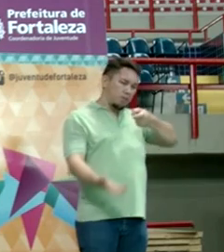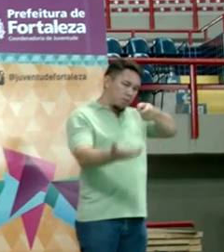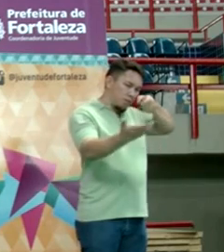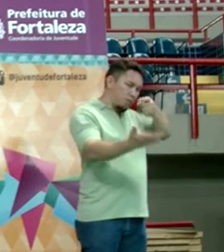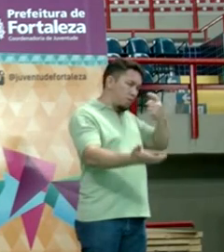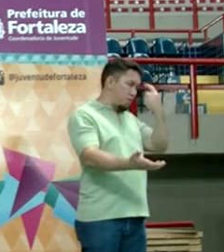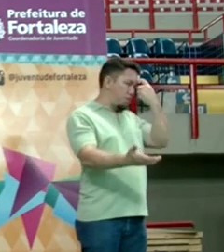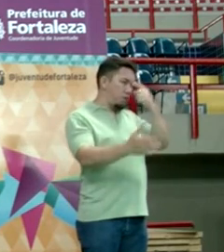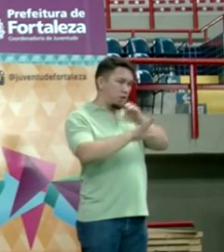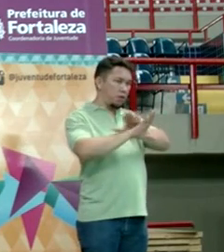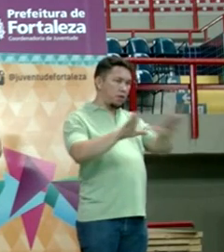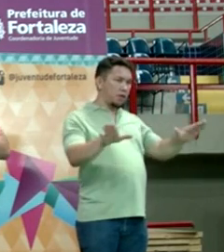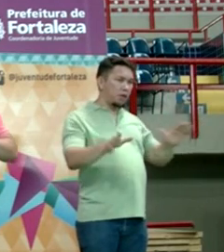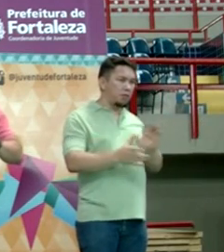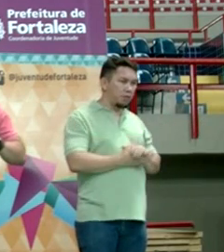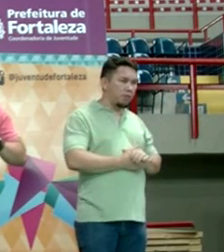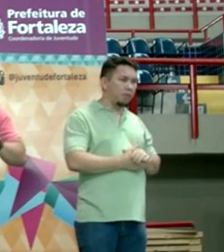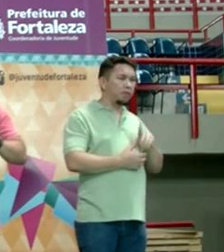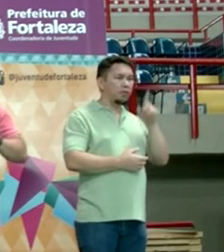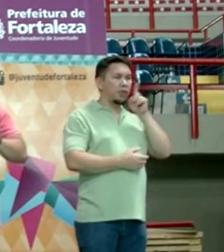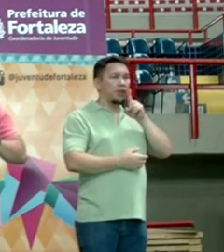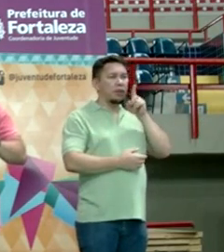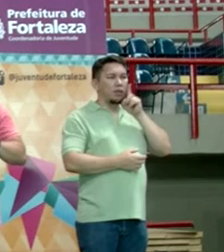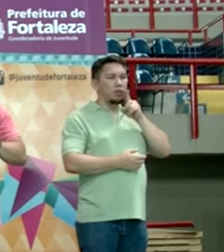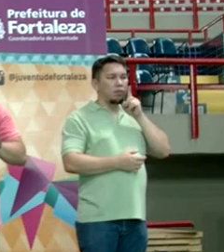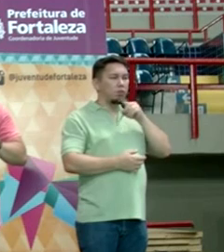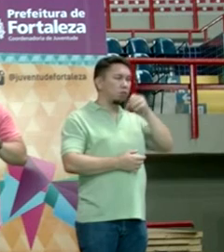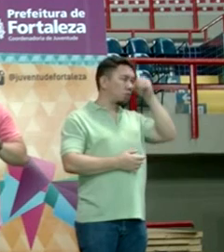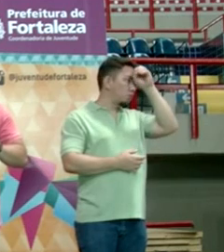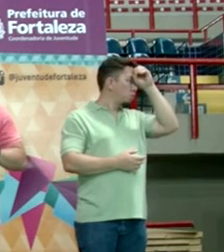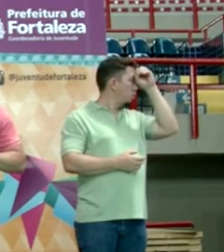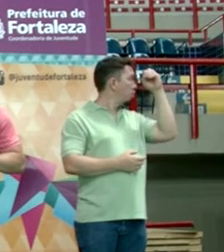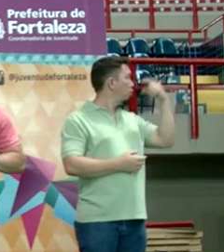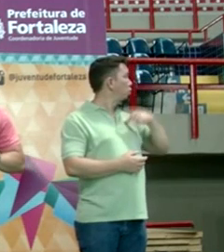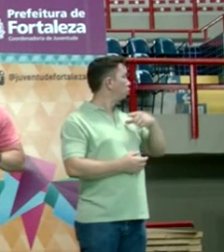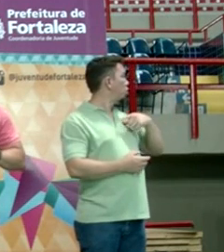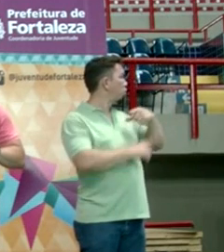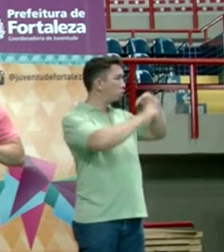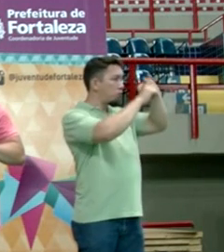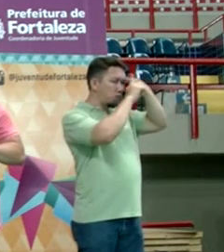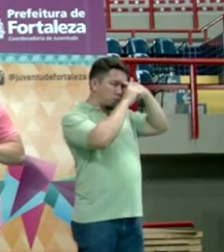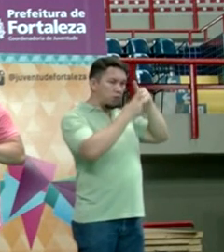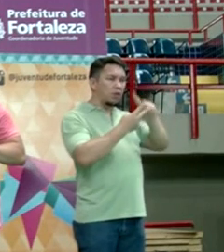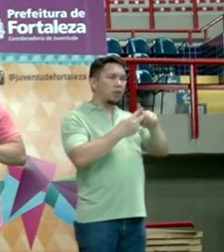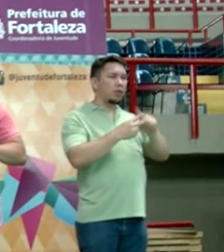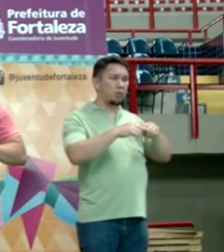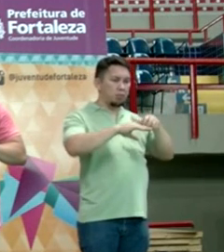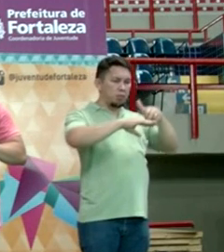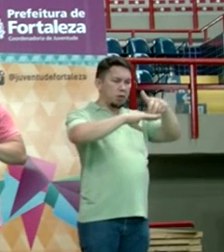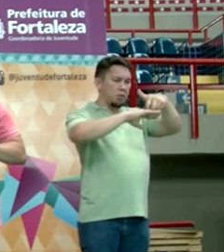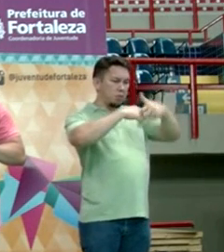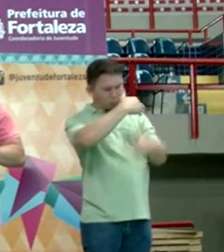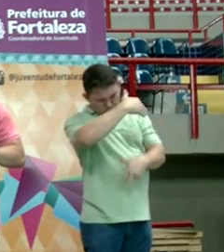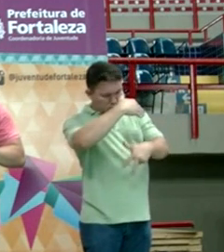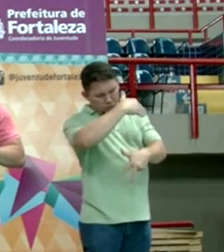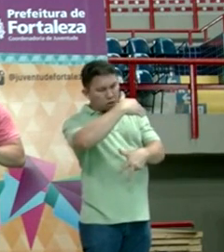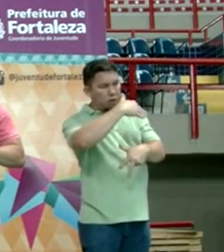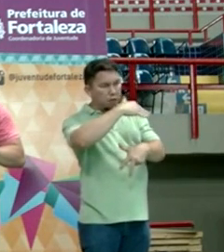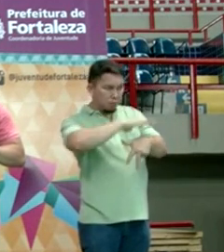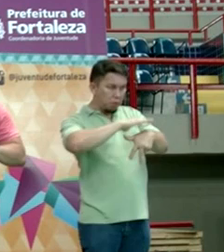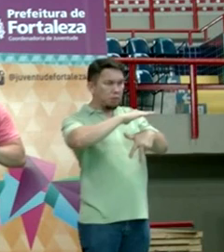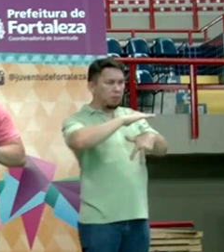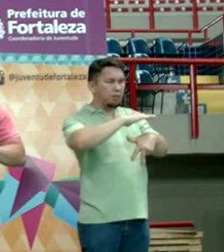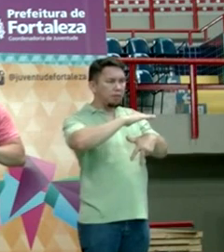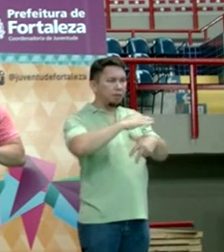tiro. As tropas americanas nunca sabiam de onde vinham as armas. Armadilhas na floresta. Fora